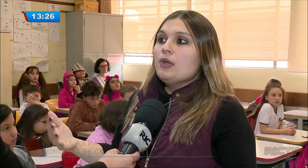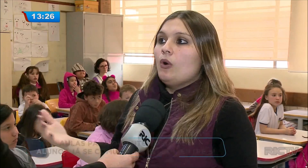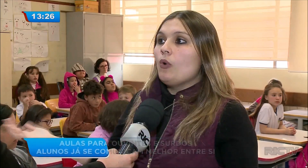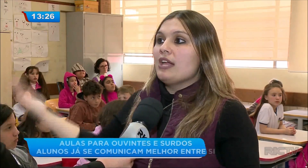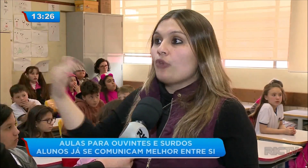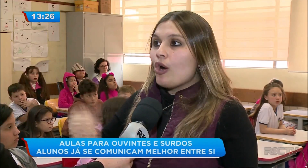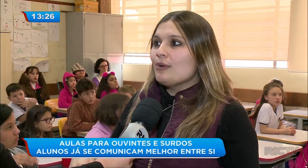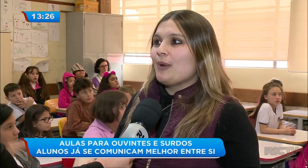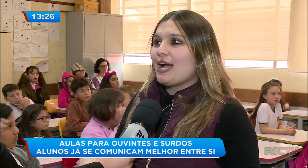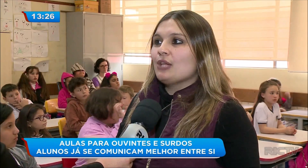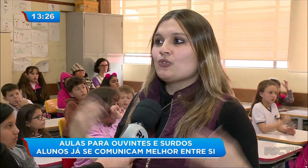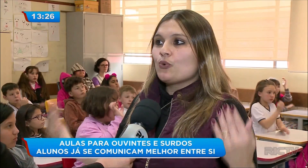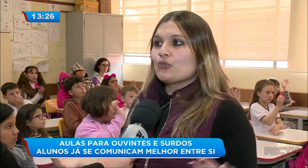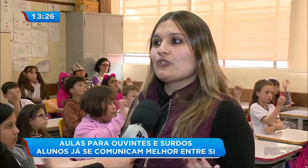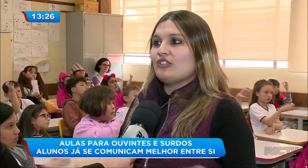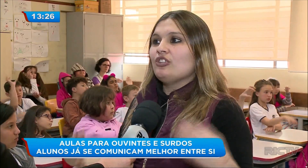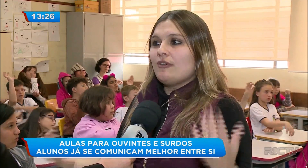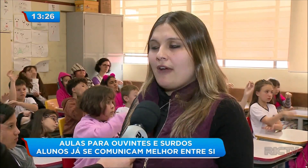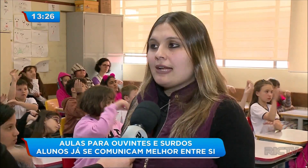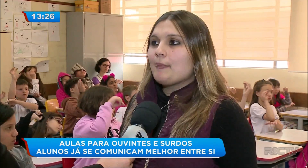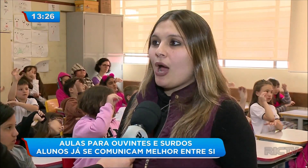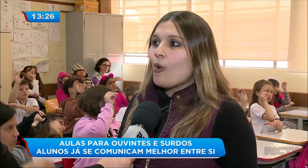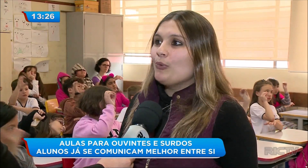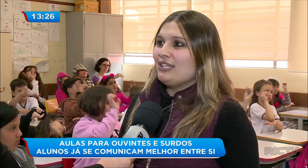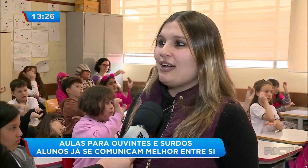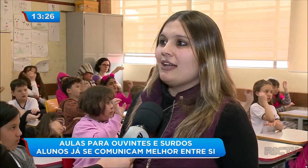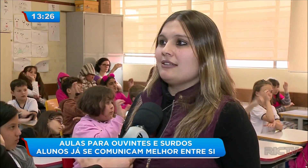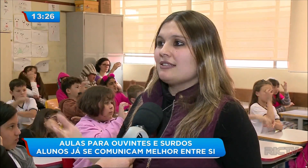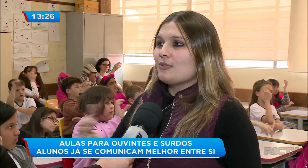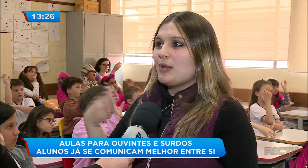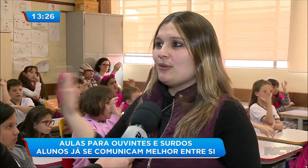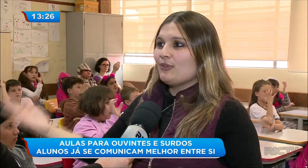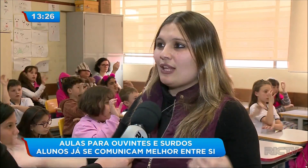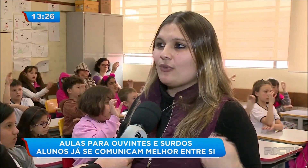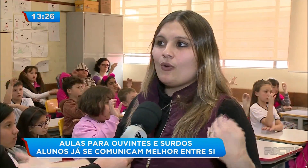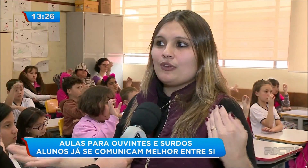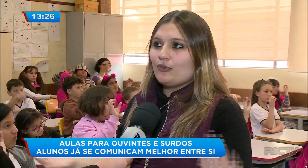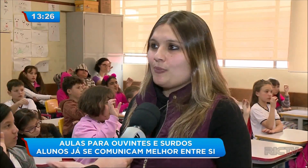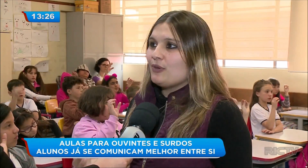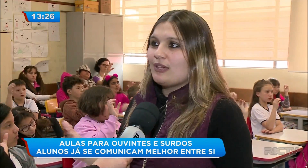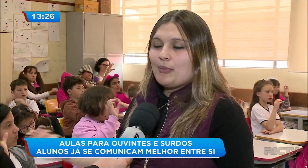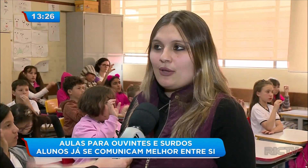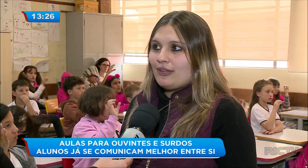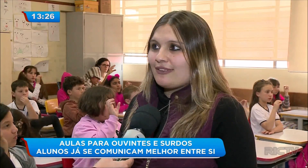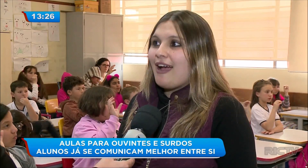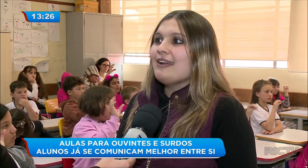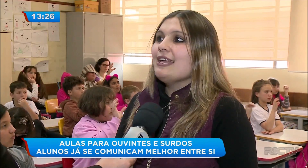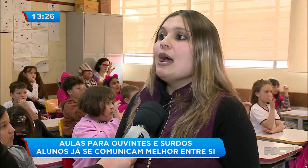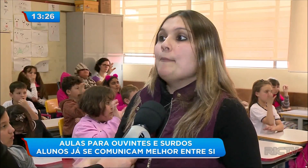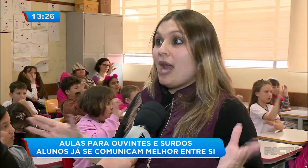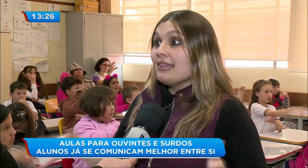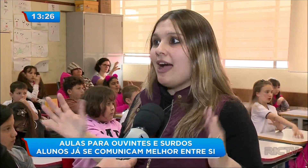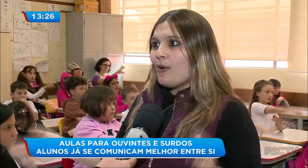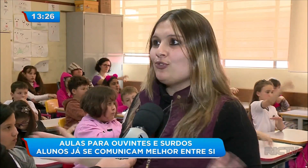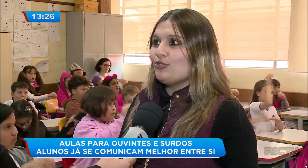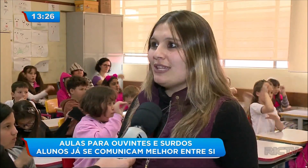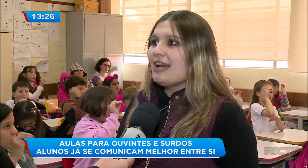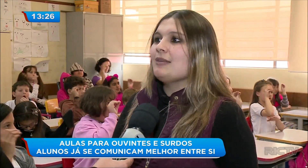ou retornam pra cá nos cursos que a gente oferta pra comunidade, às vezes no período da noite ou no período da manhã ou da tarde, pra dar continuidade